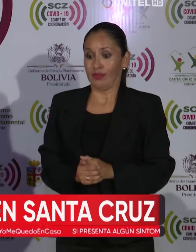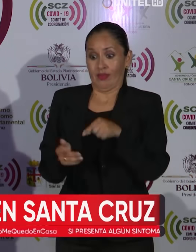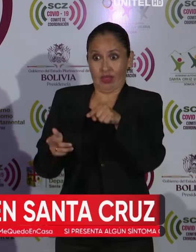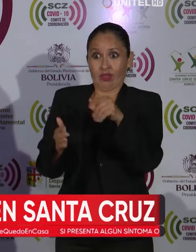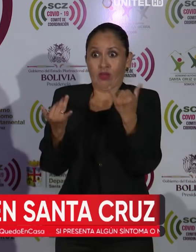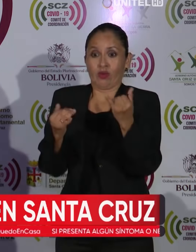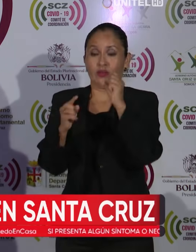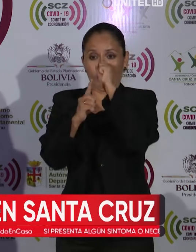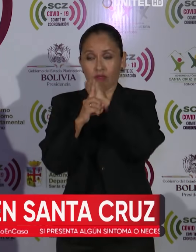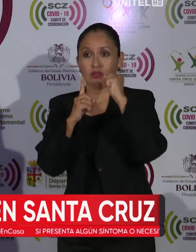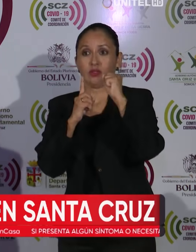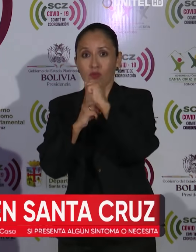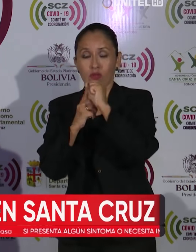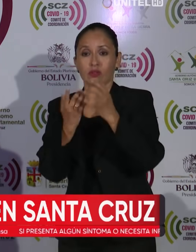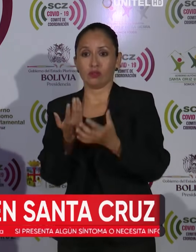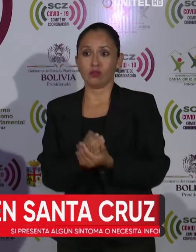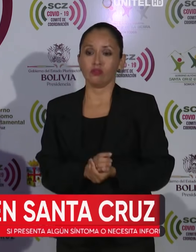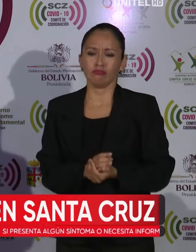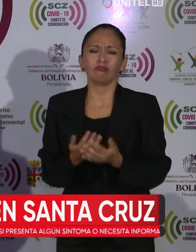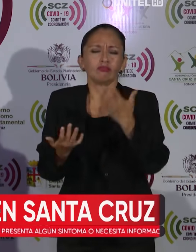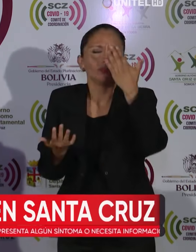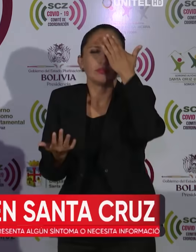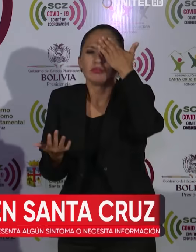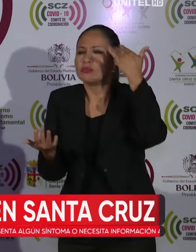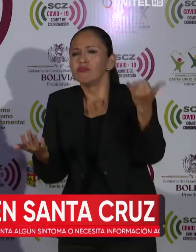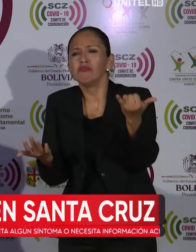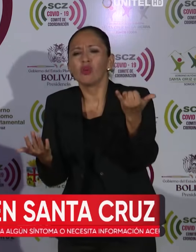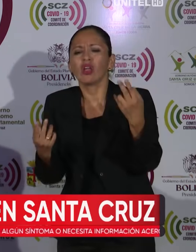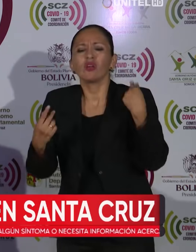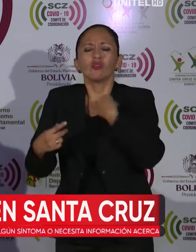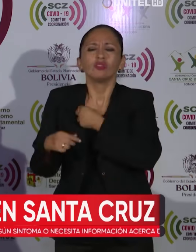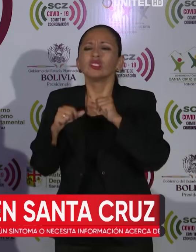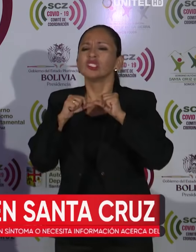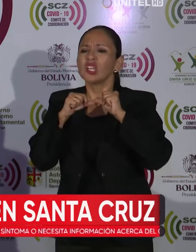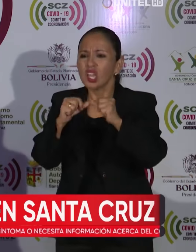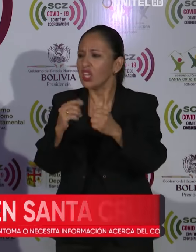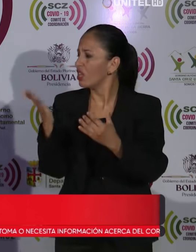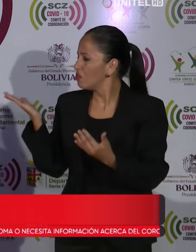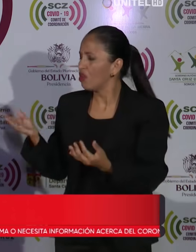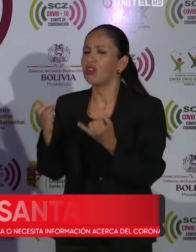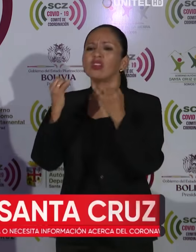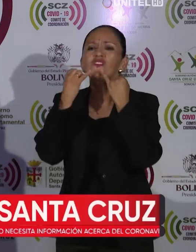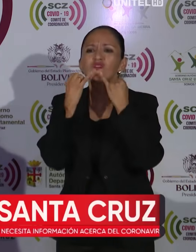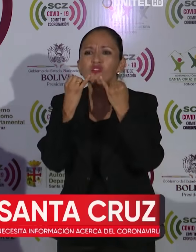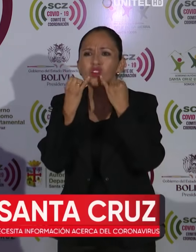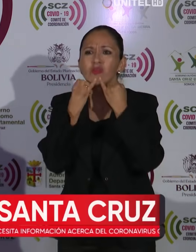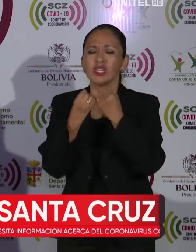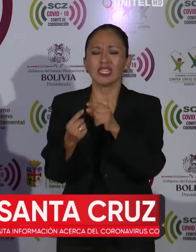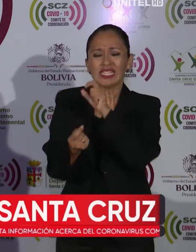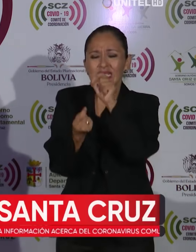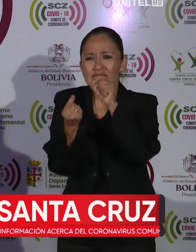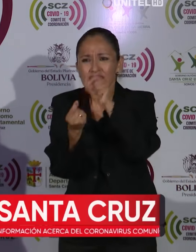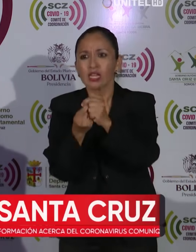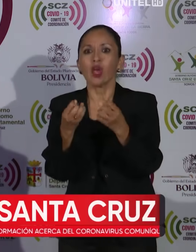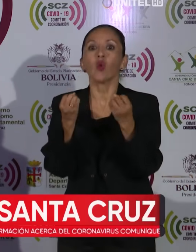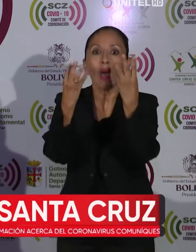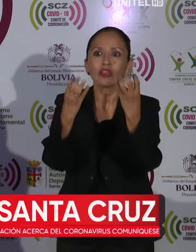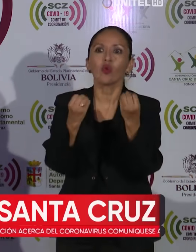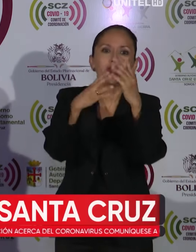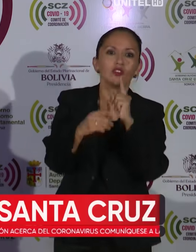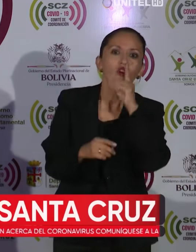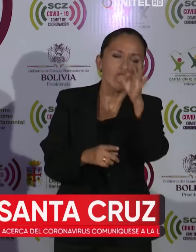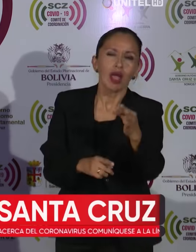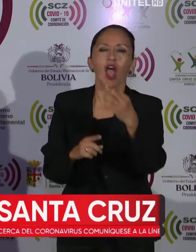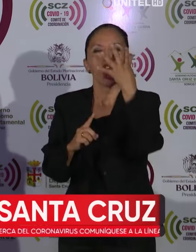Esta situación, ¿por qué seguimos nosotros dando esta información precisa de cuántos son